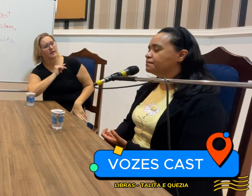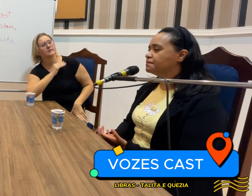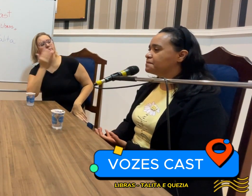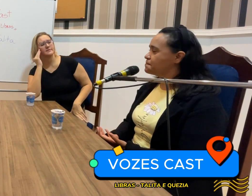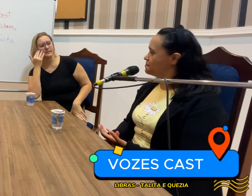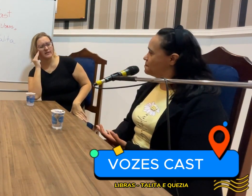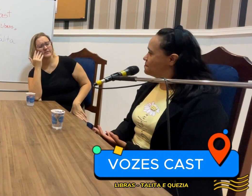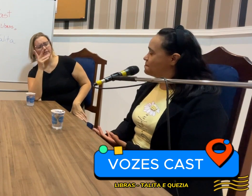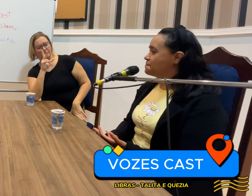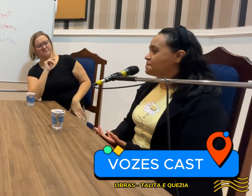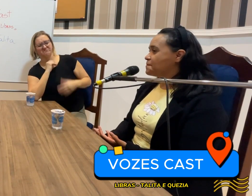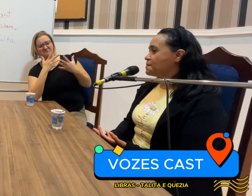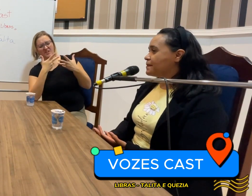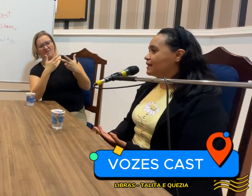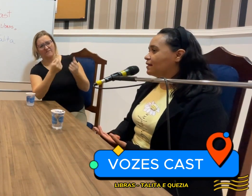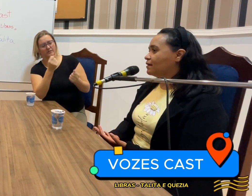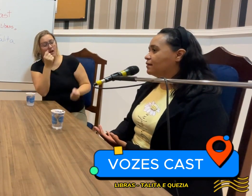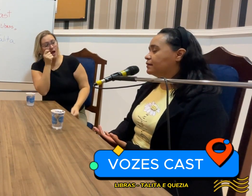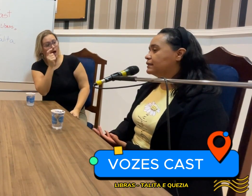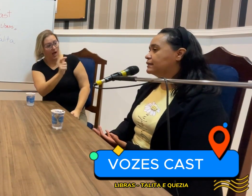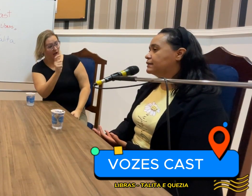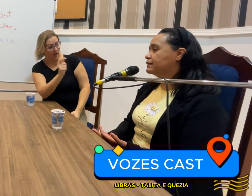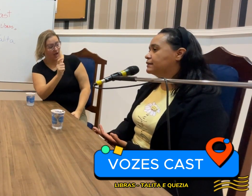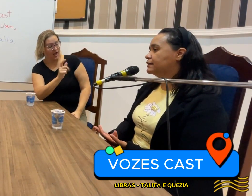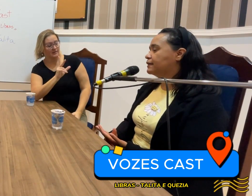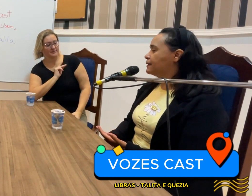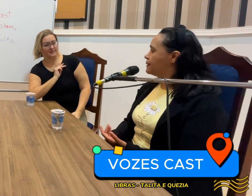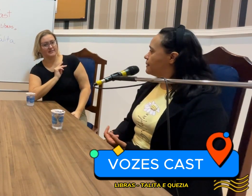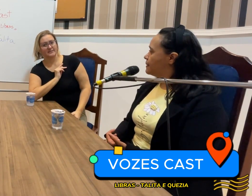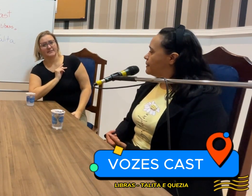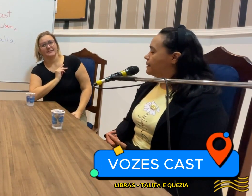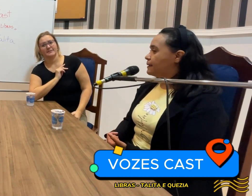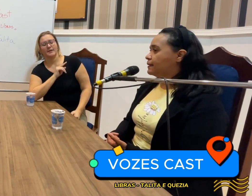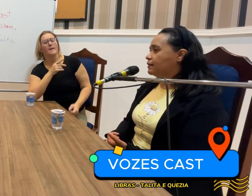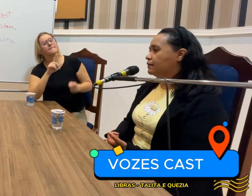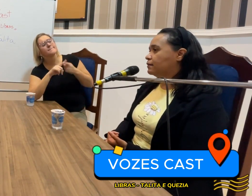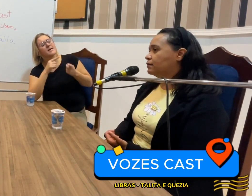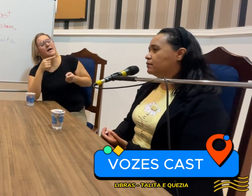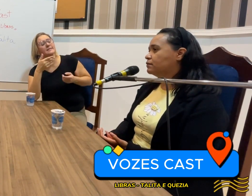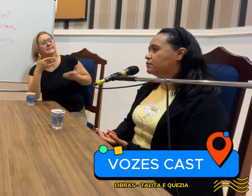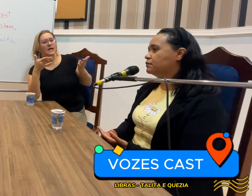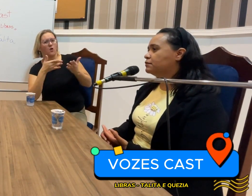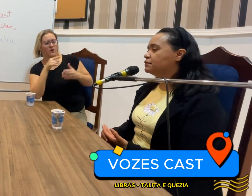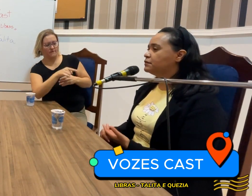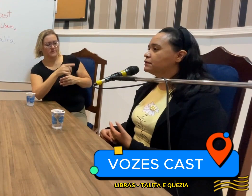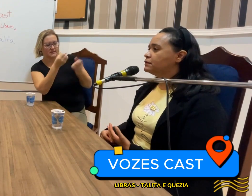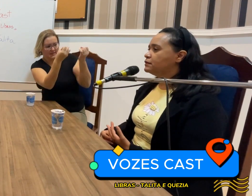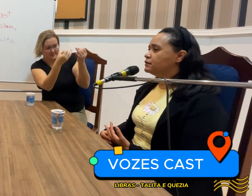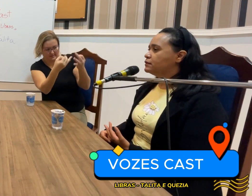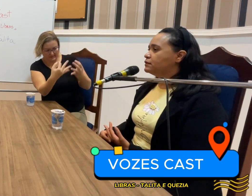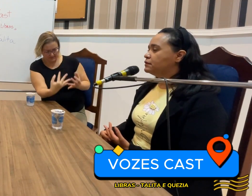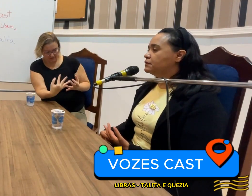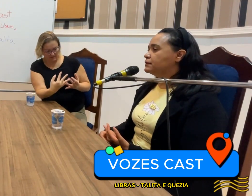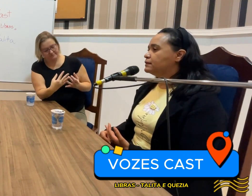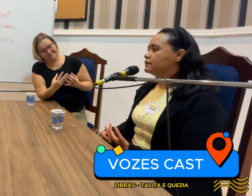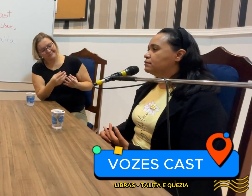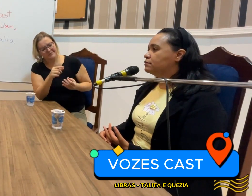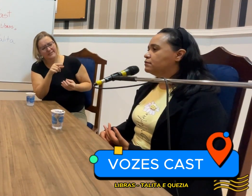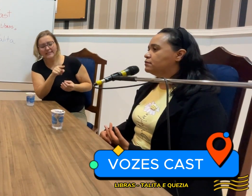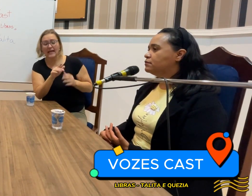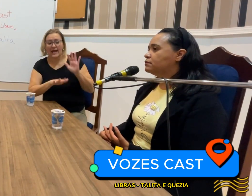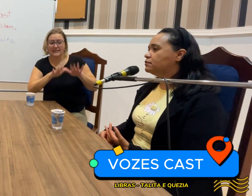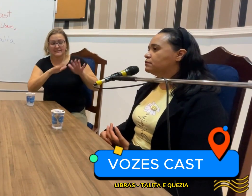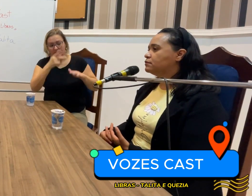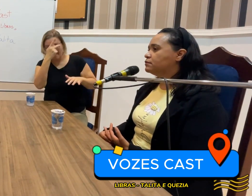muito interessante. E dentro dessa questão, você até abordou de que as pessoas